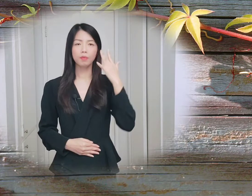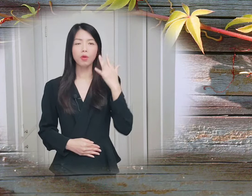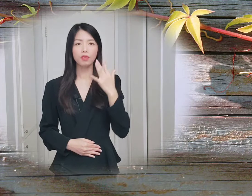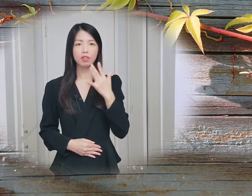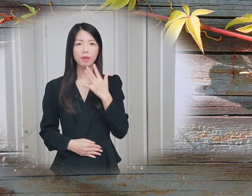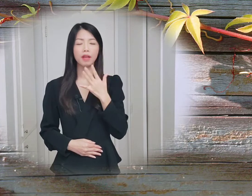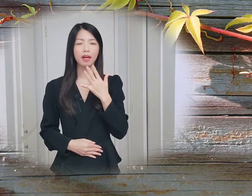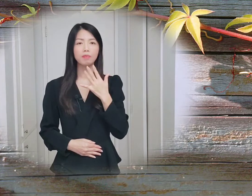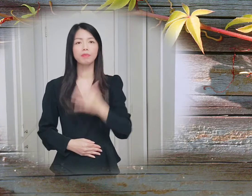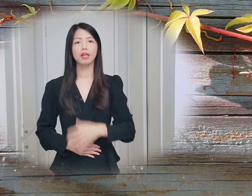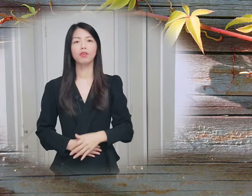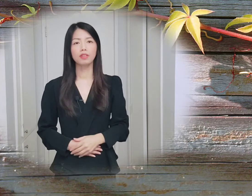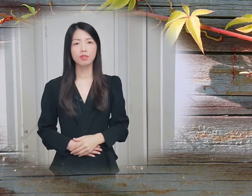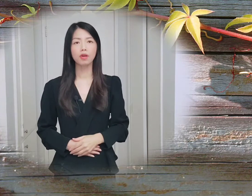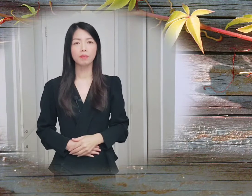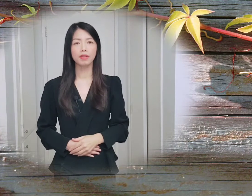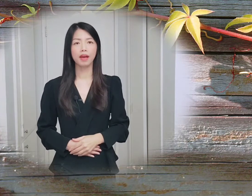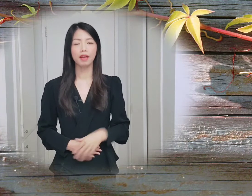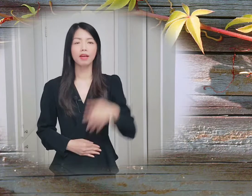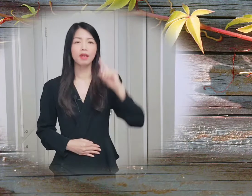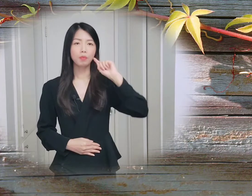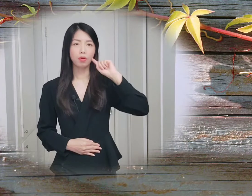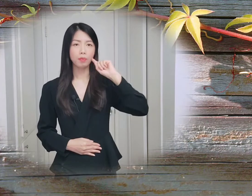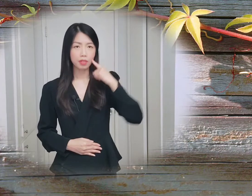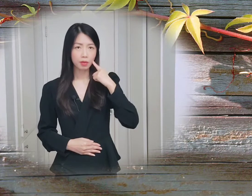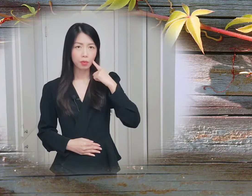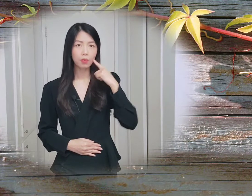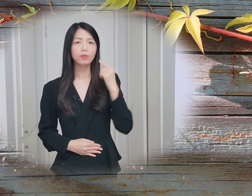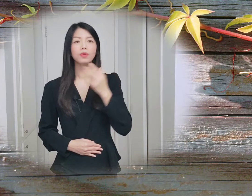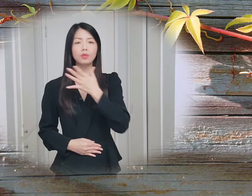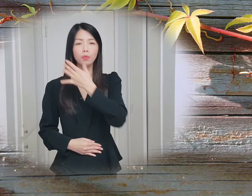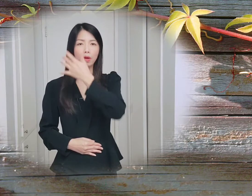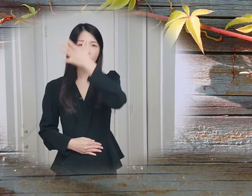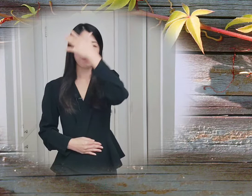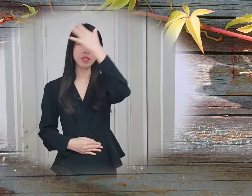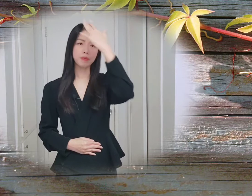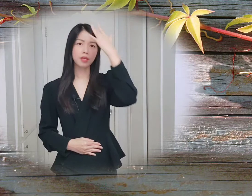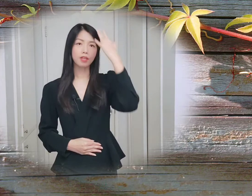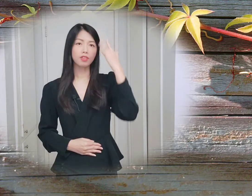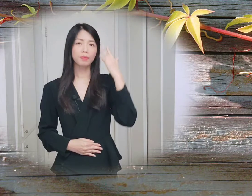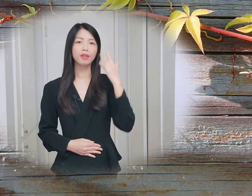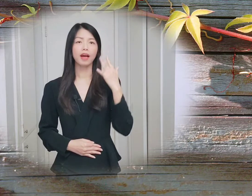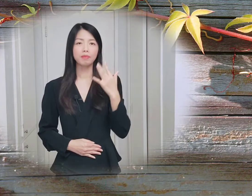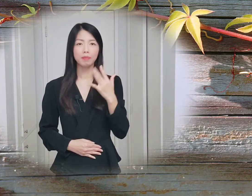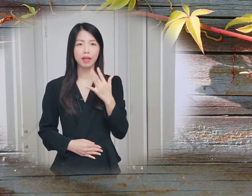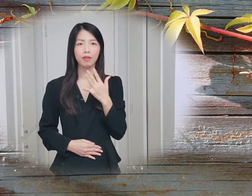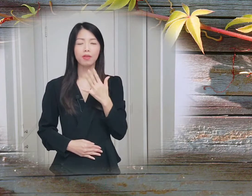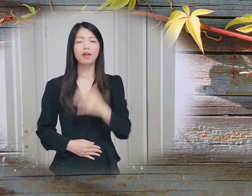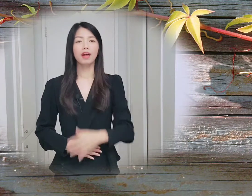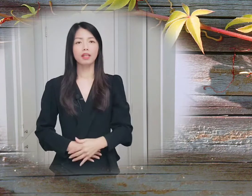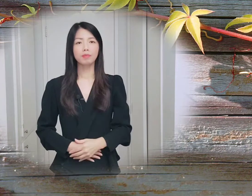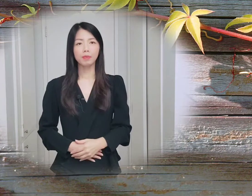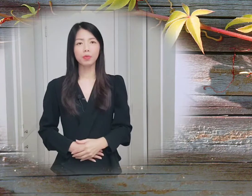전체를 표현해 주시면 아름답다라고 한 뜻의 수어가 됩니다. 볼을 한번 찍고 손 펴서 반짝반짝 해주시면